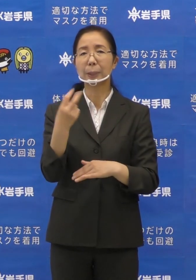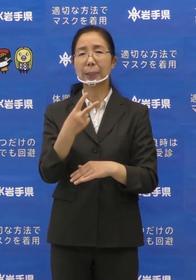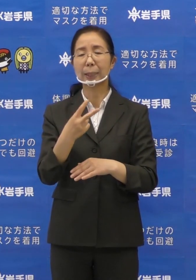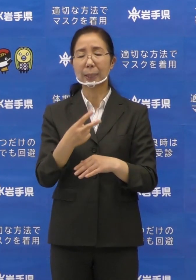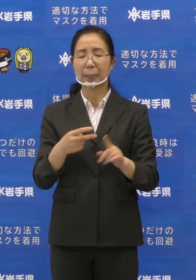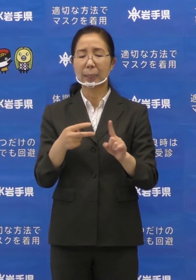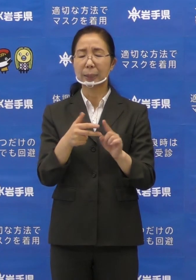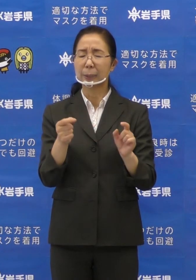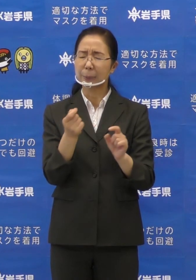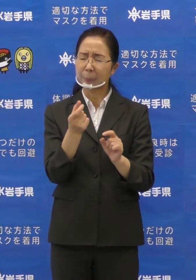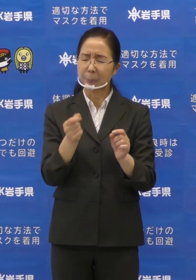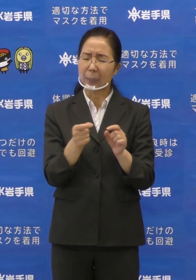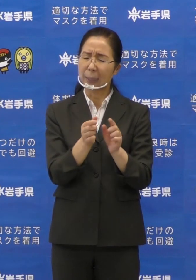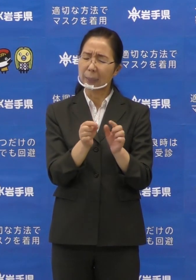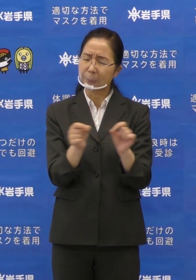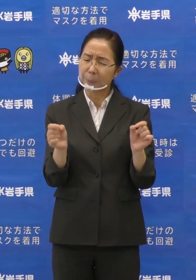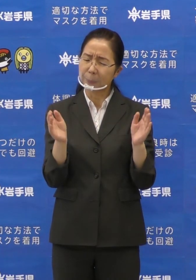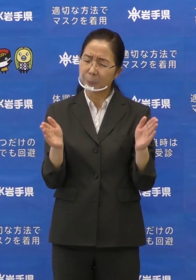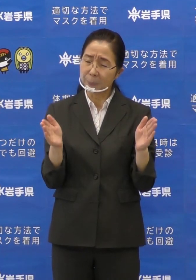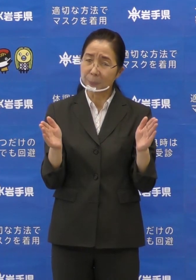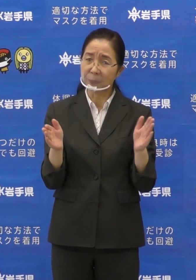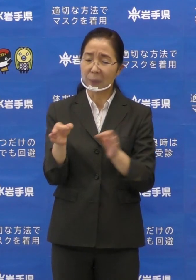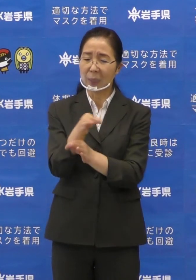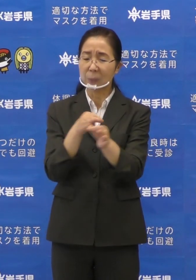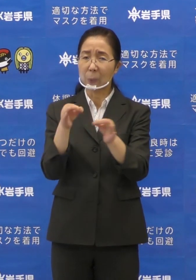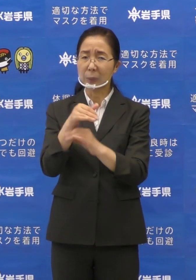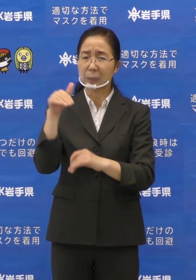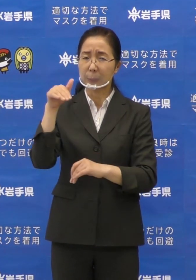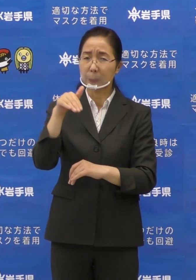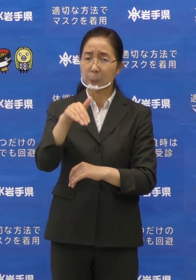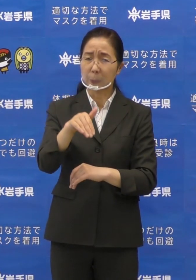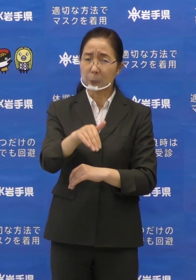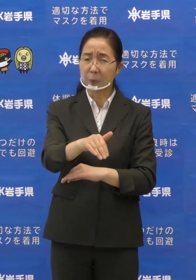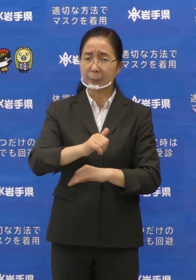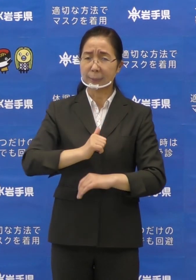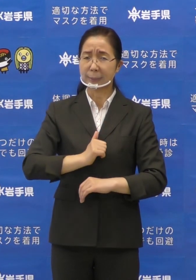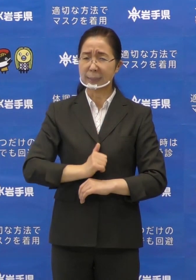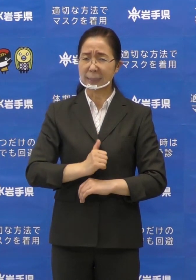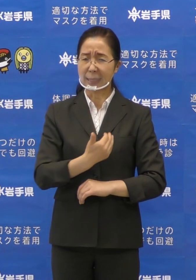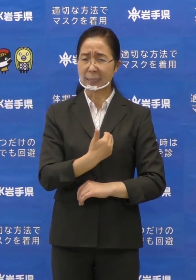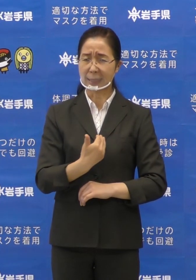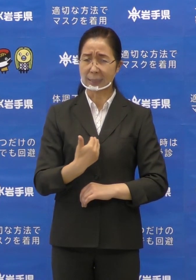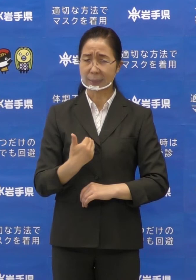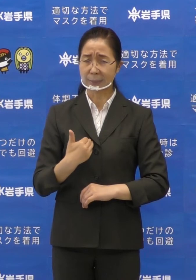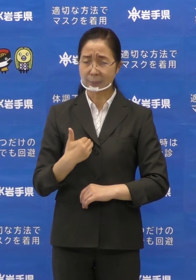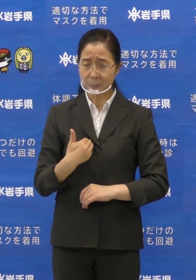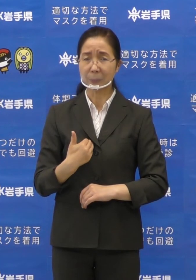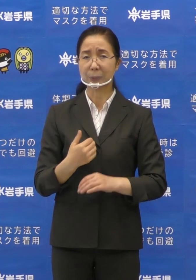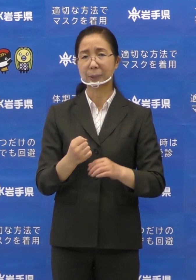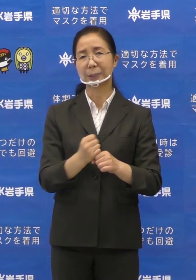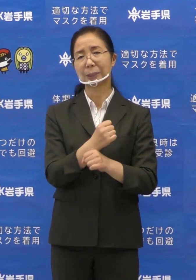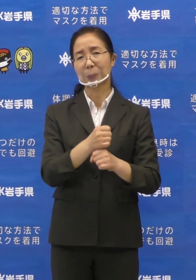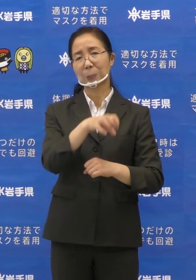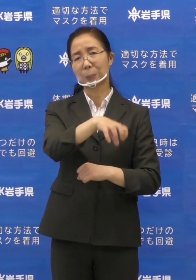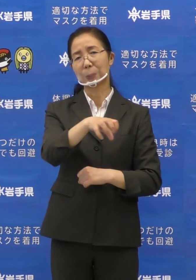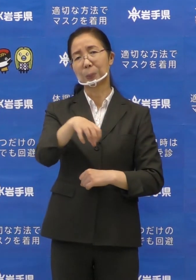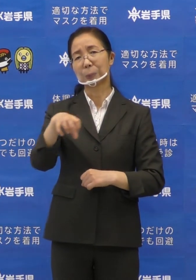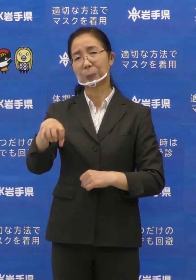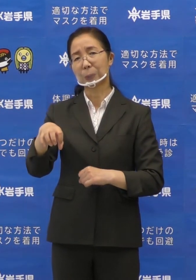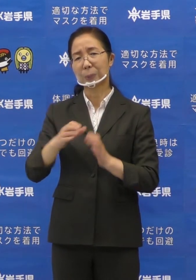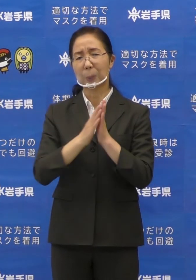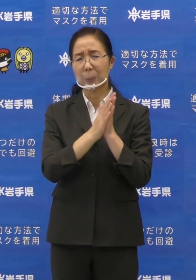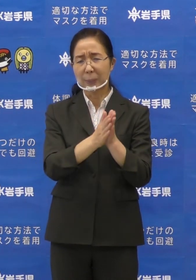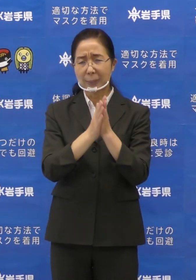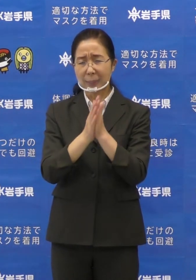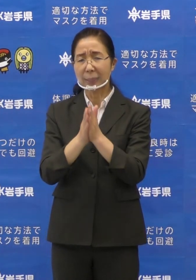一定期間に及ぶ消費の落ち込みにこう耐える体制というものを事業者の皆さんにお願いできるよう